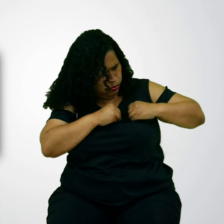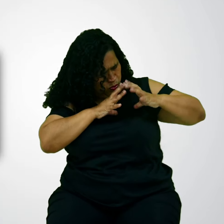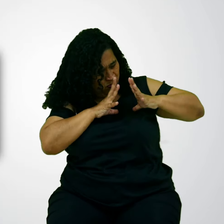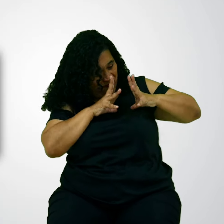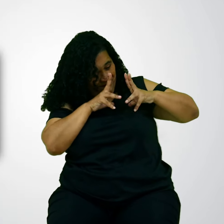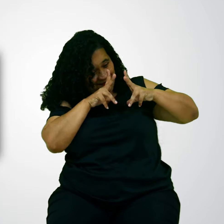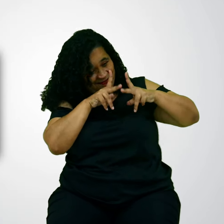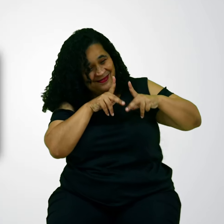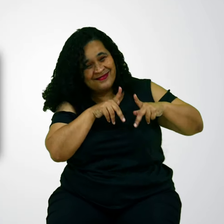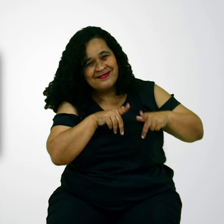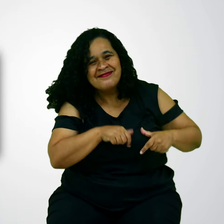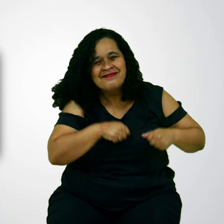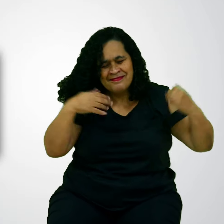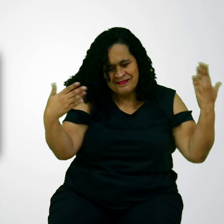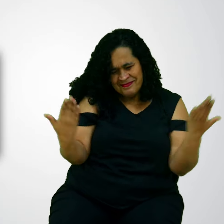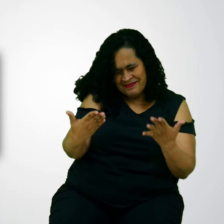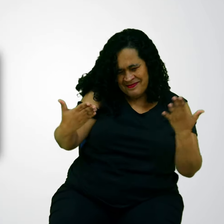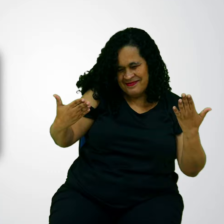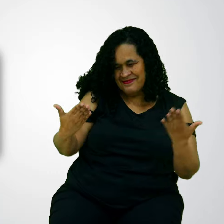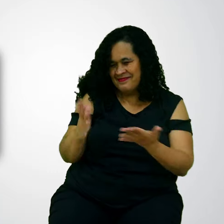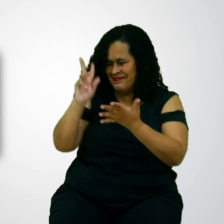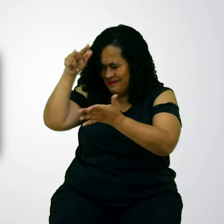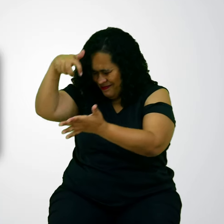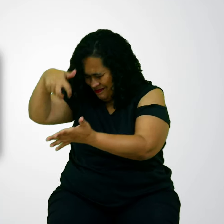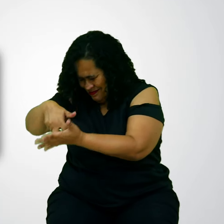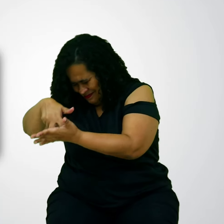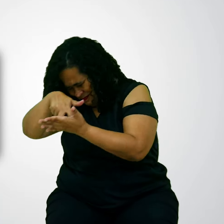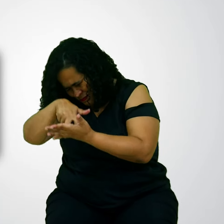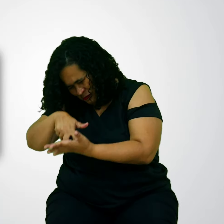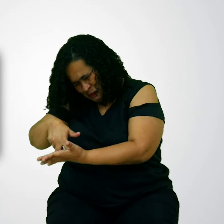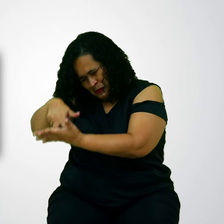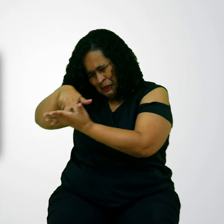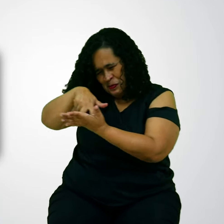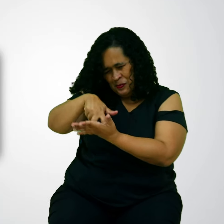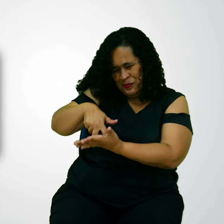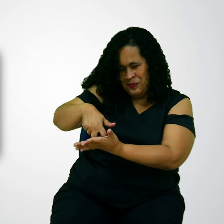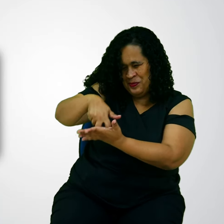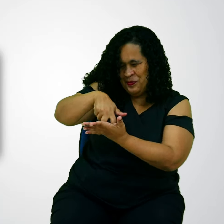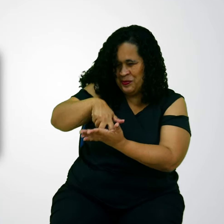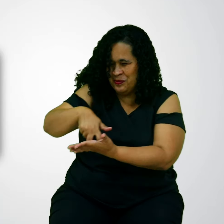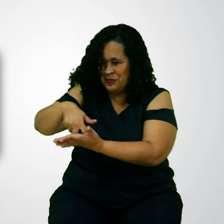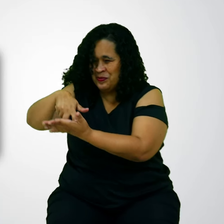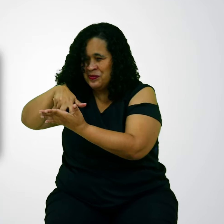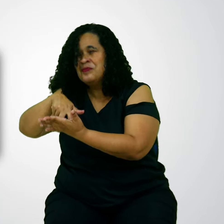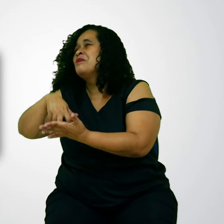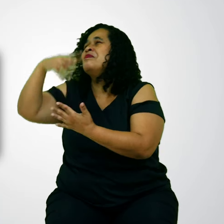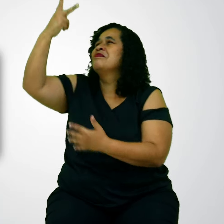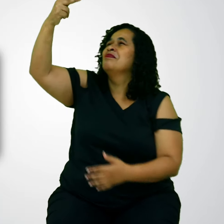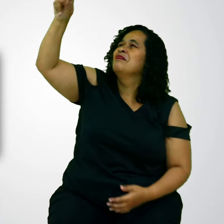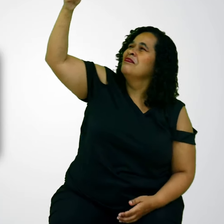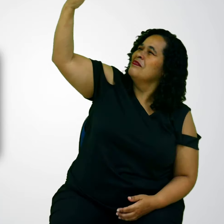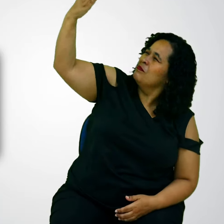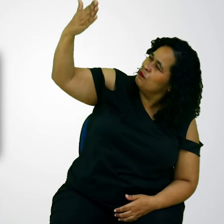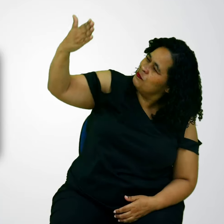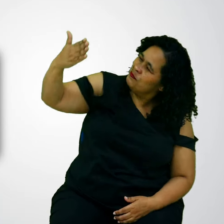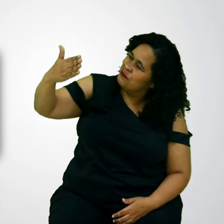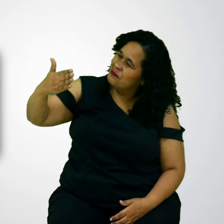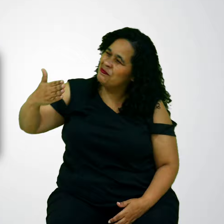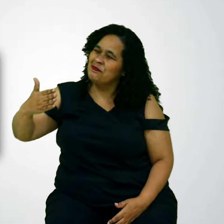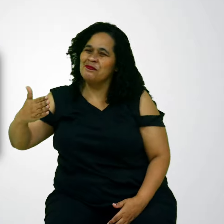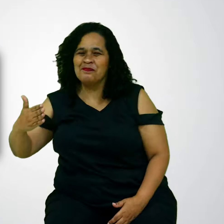me rendo, eu me prostro diante de ti.